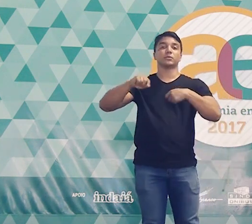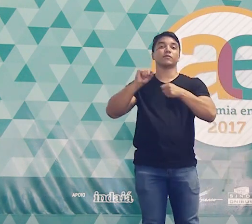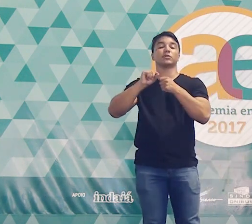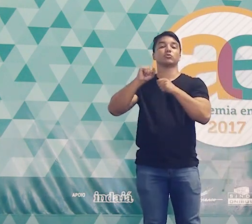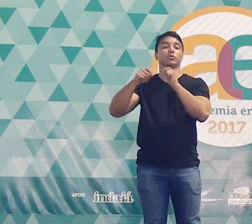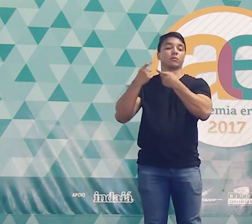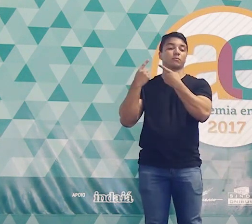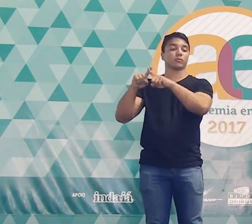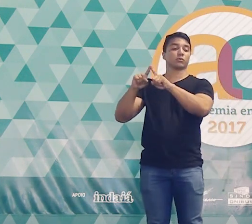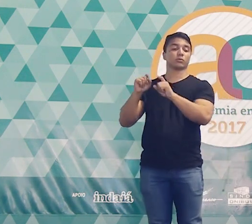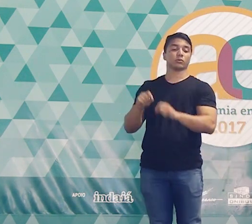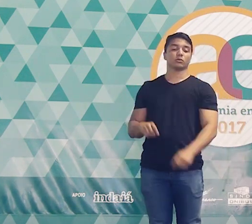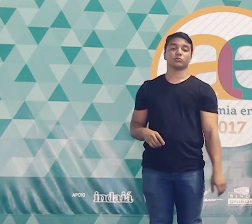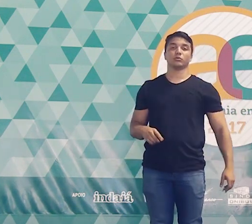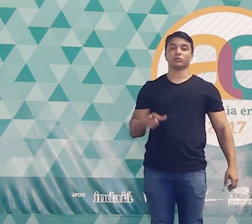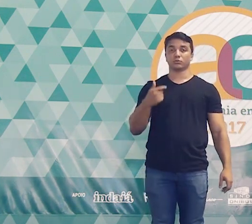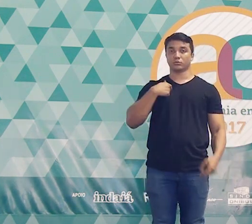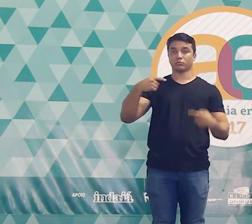faz para tratar bactéria?